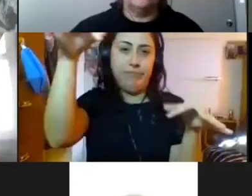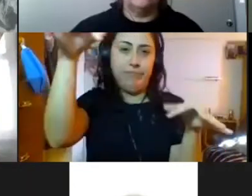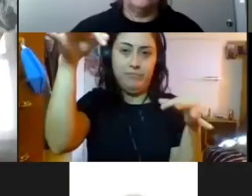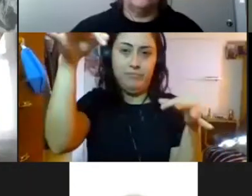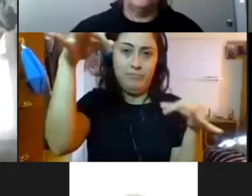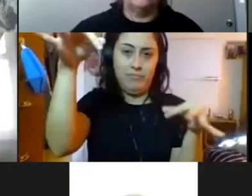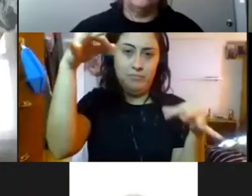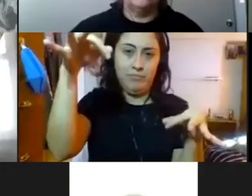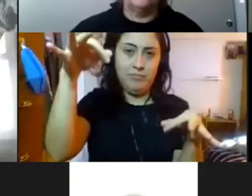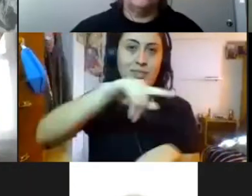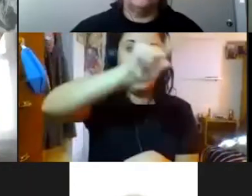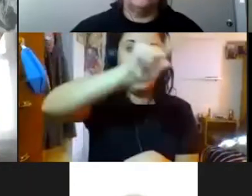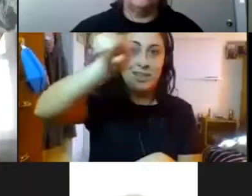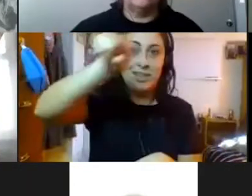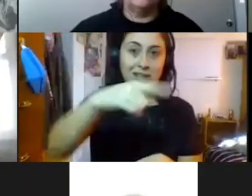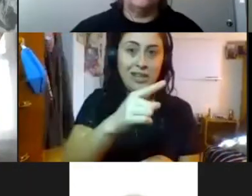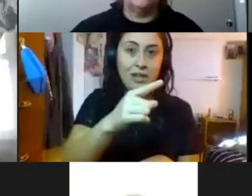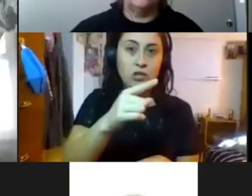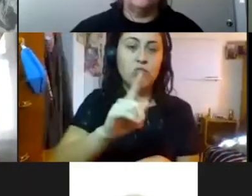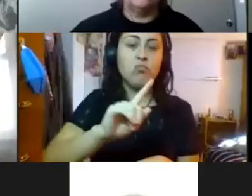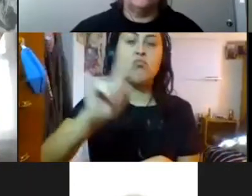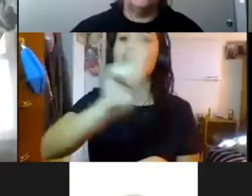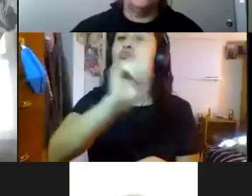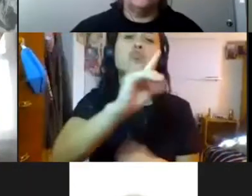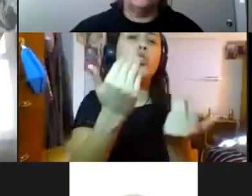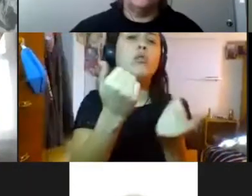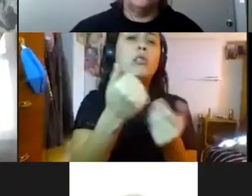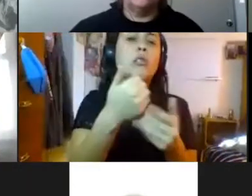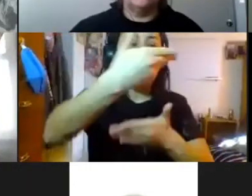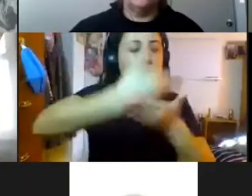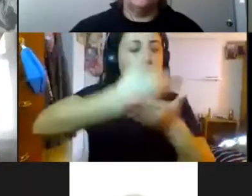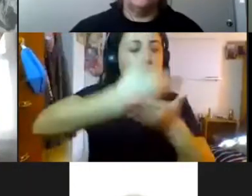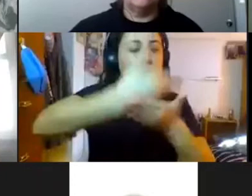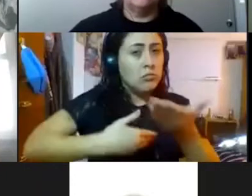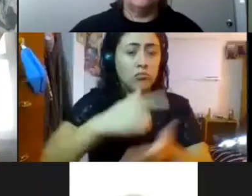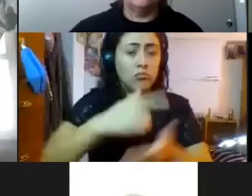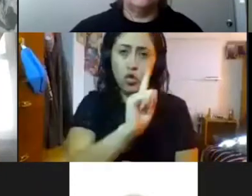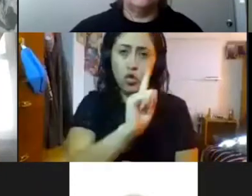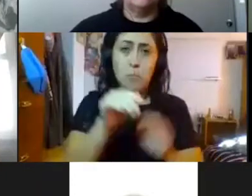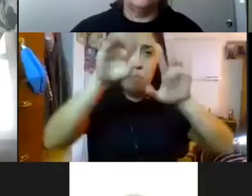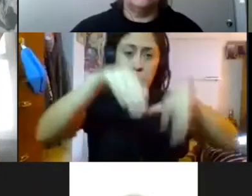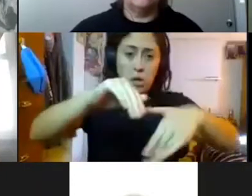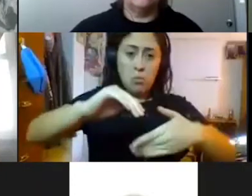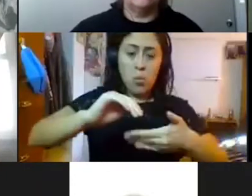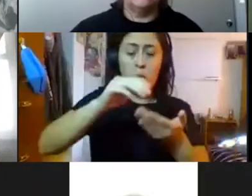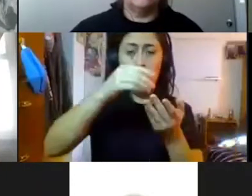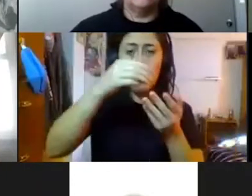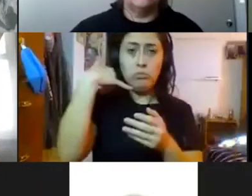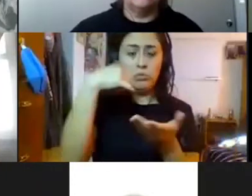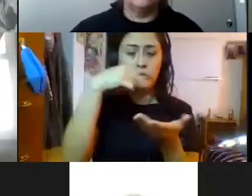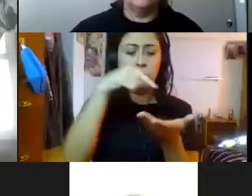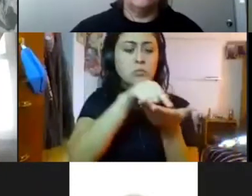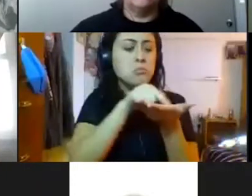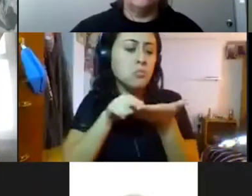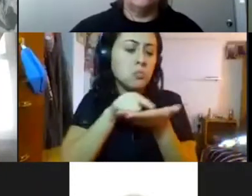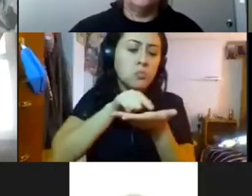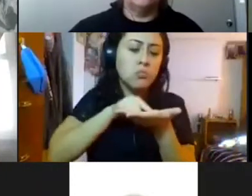para que no tengan que imprimir, no toda la gente tiene para imprimir, y también una vez al mes se distribuye material